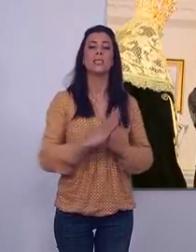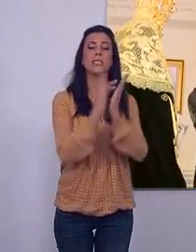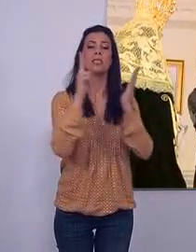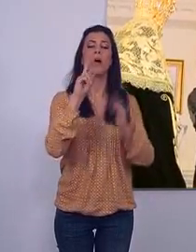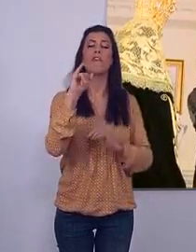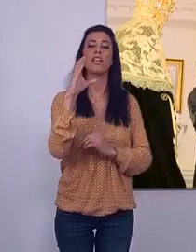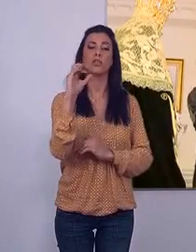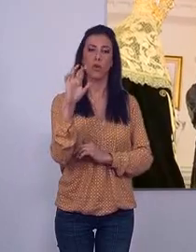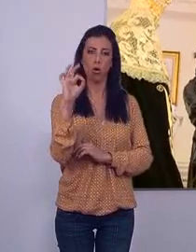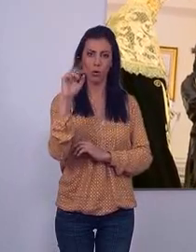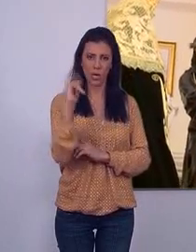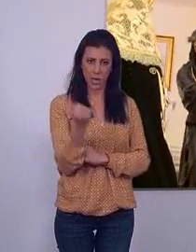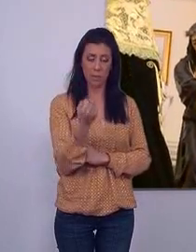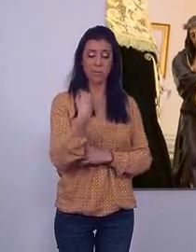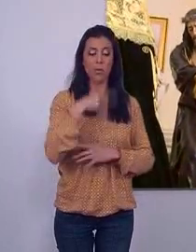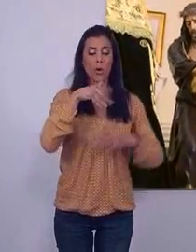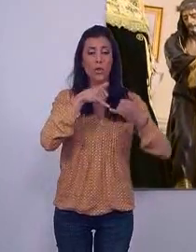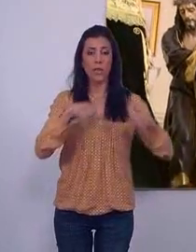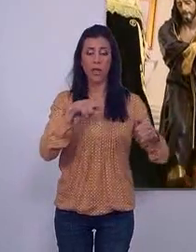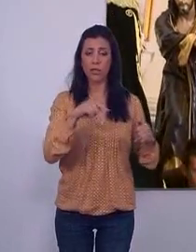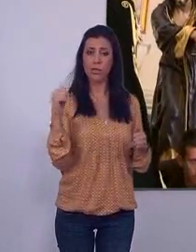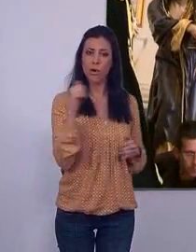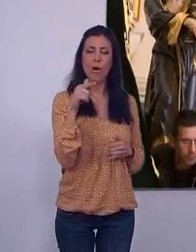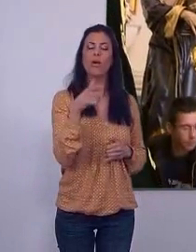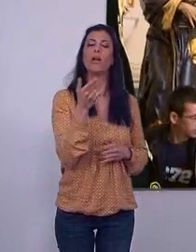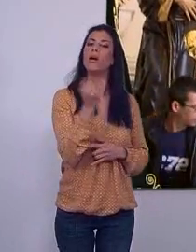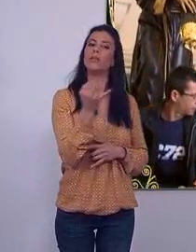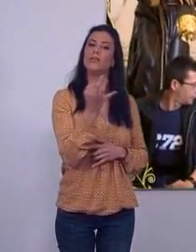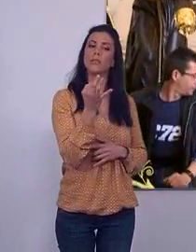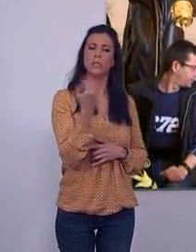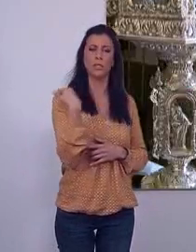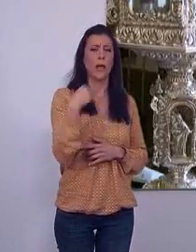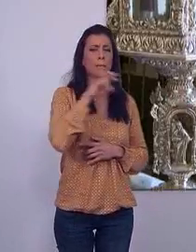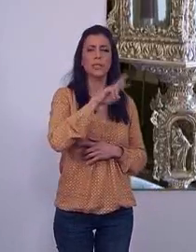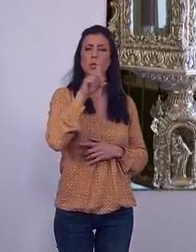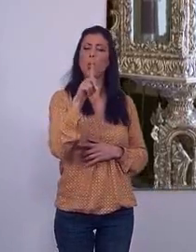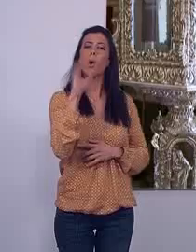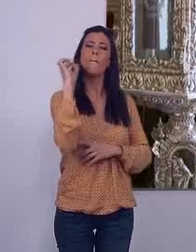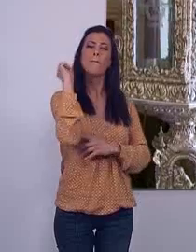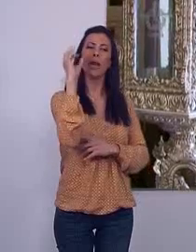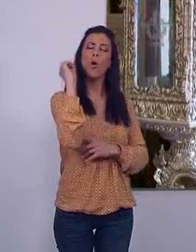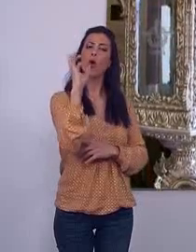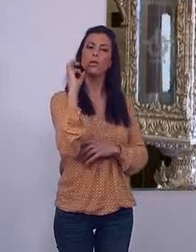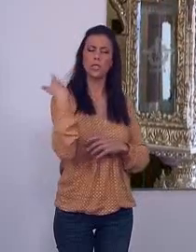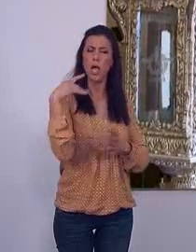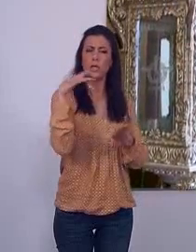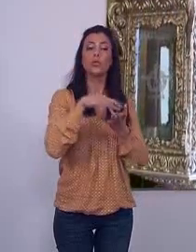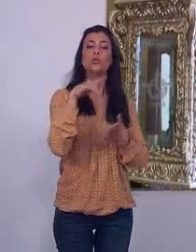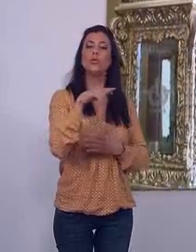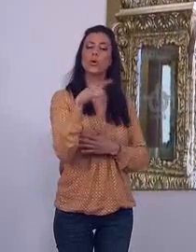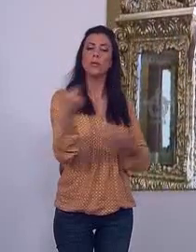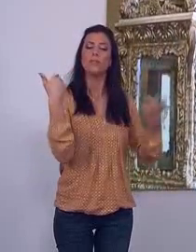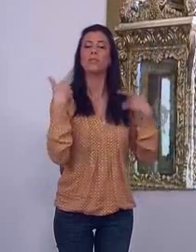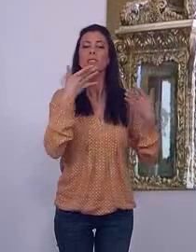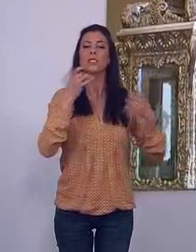santísima de la victoria a la conclusión de la celebración de la eucaristía tenía lugar el vigésimo primer pregón de la